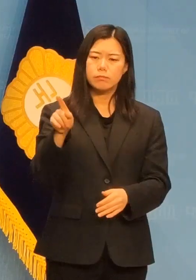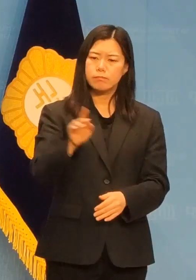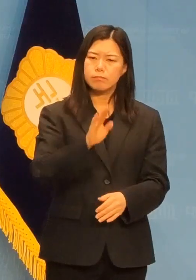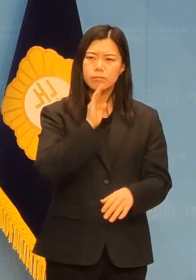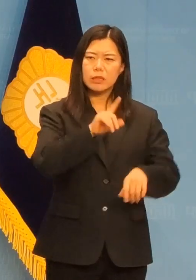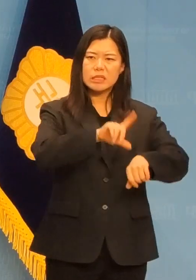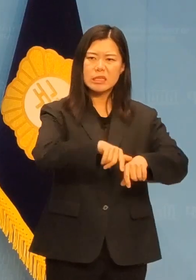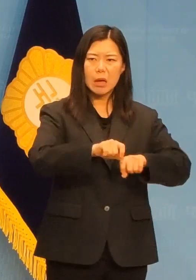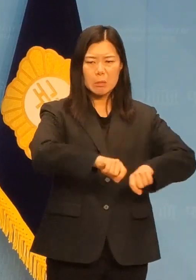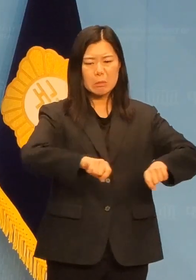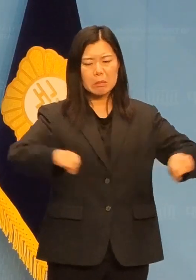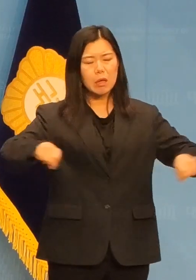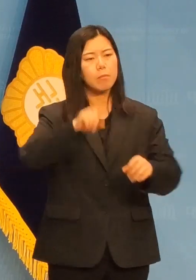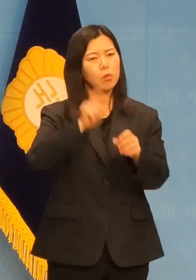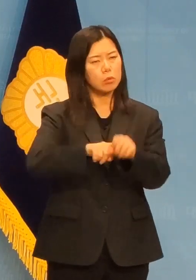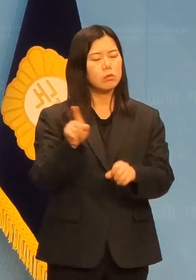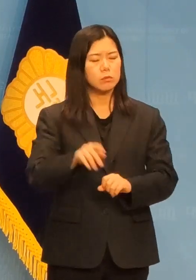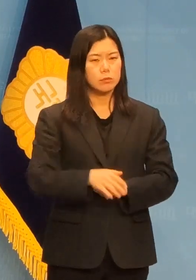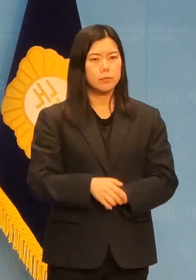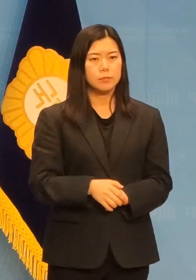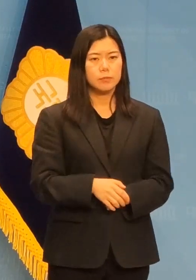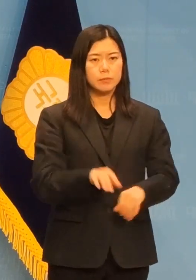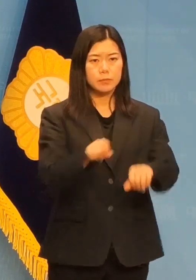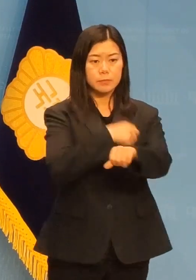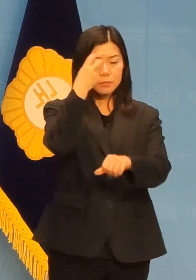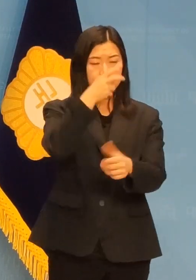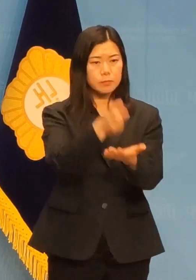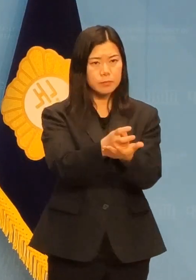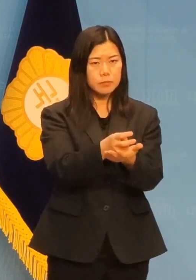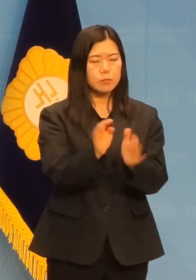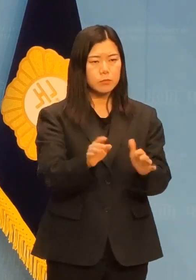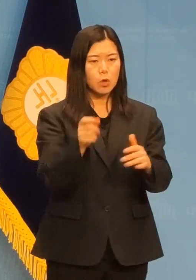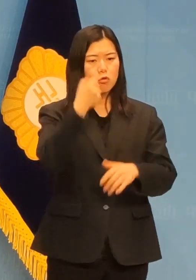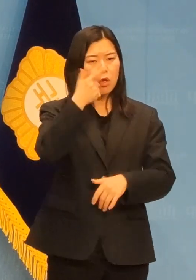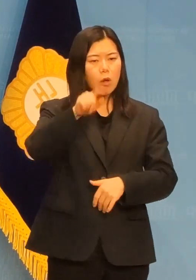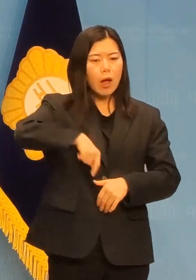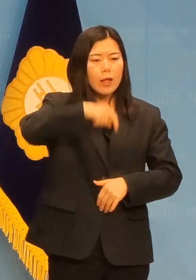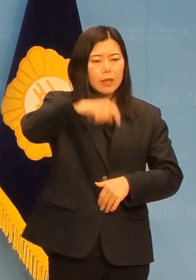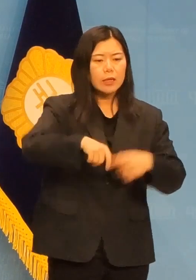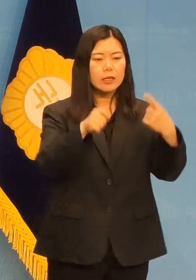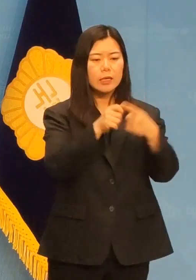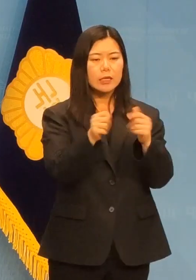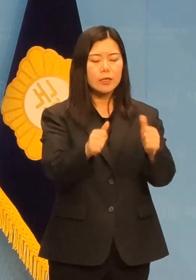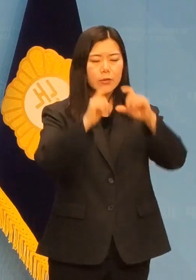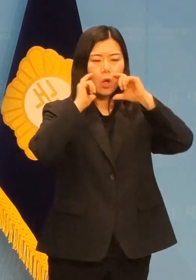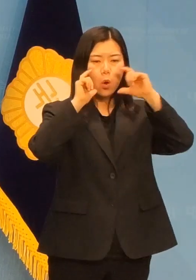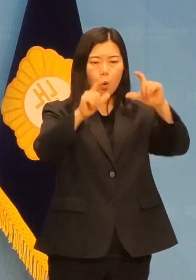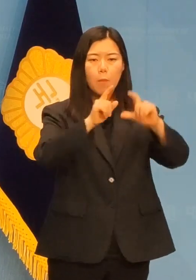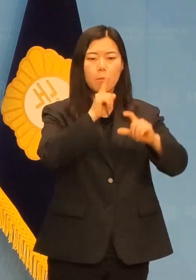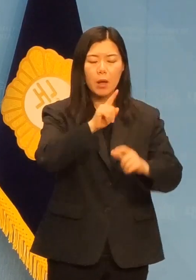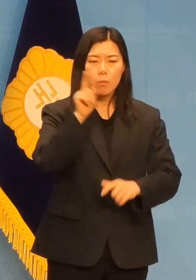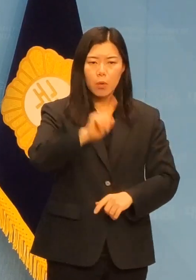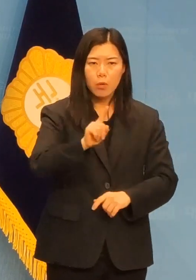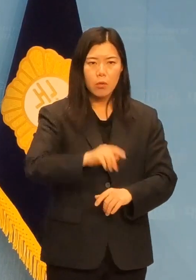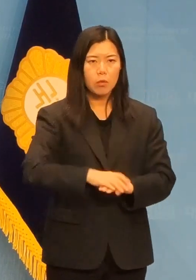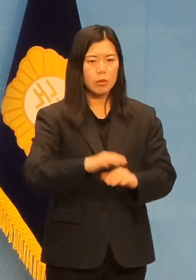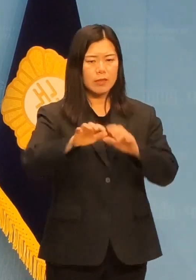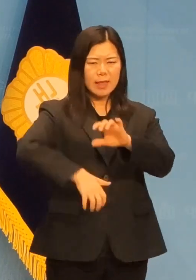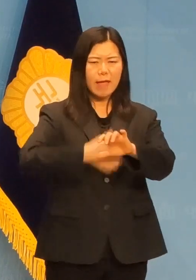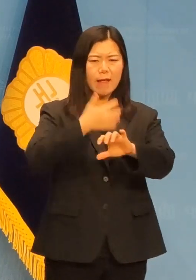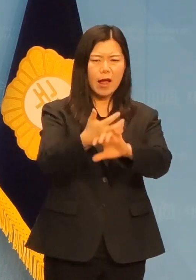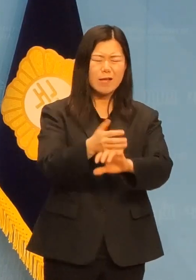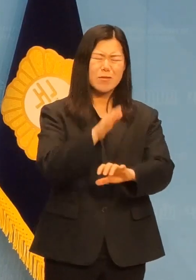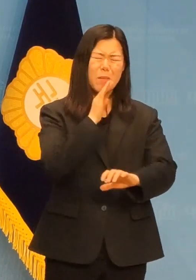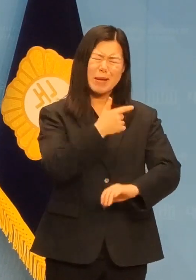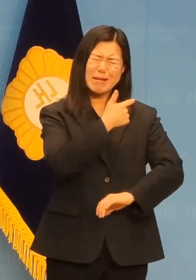시간 끌기입니다. 특검법이 6개월 내 1심 선고를 명시한 것은 내란이라는 중대